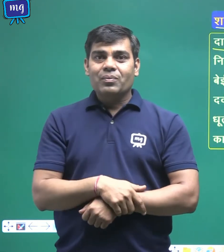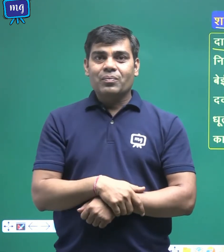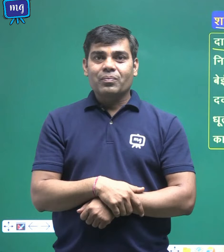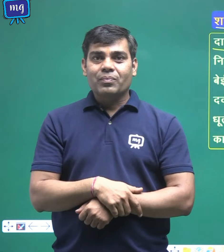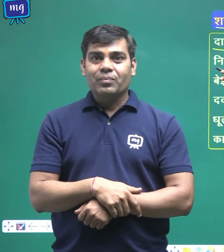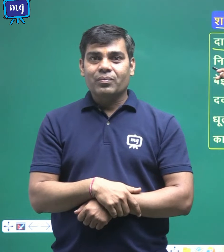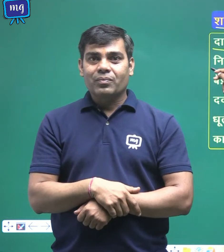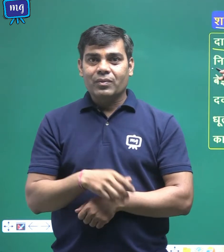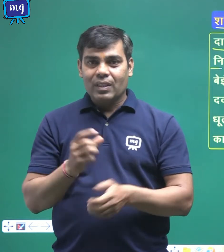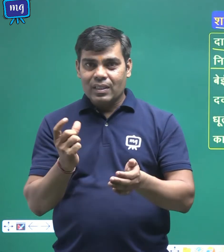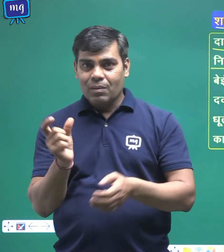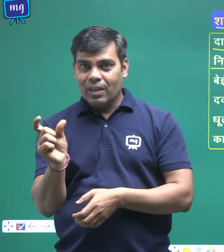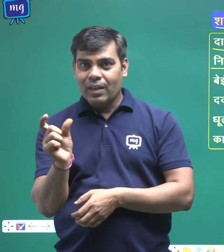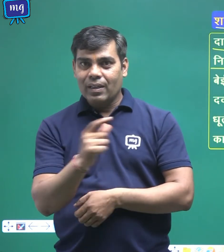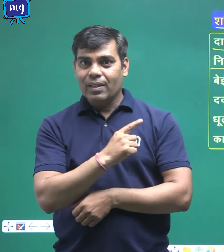शब्द है